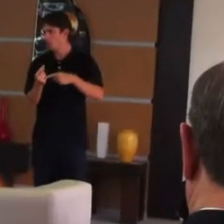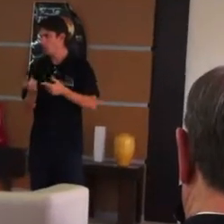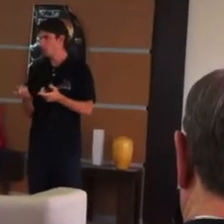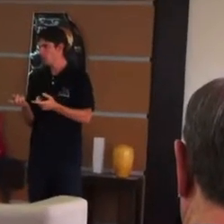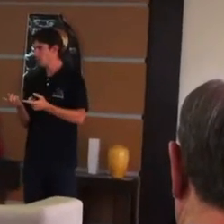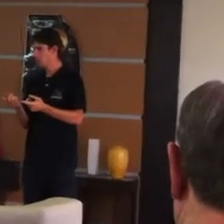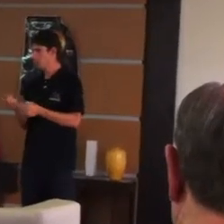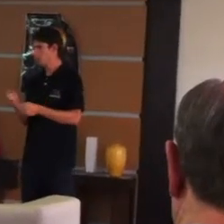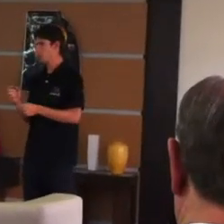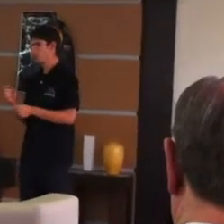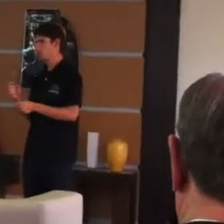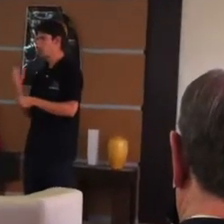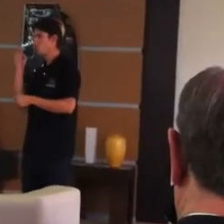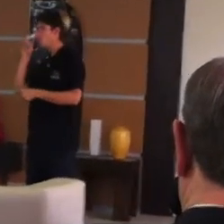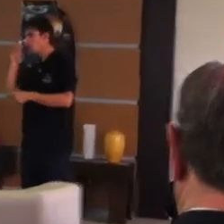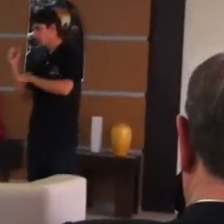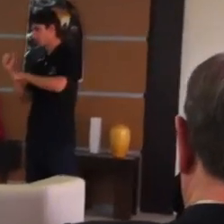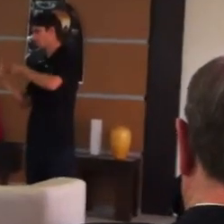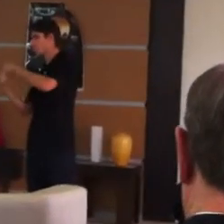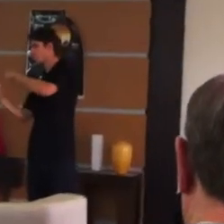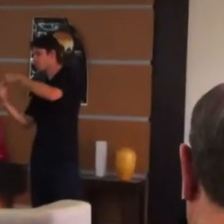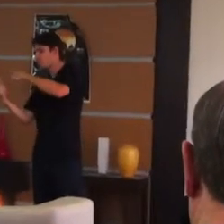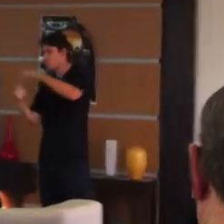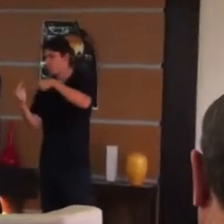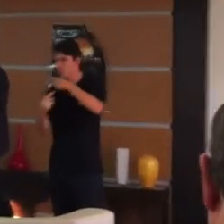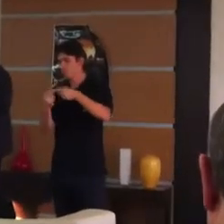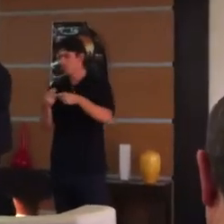Semelhança. E olha o que ela diz. As grandes reformas ou